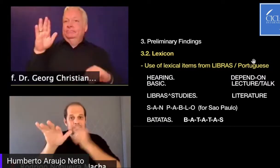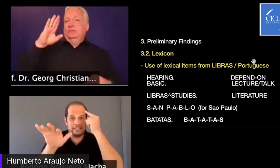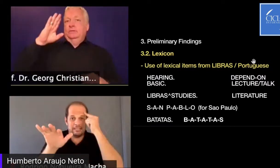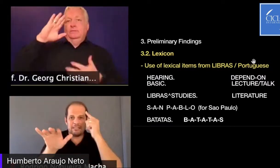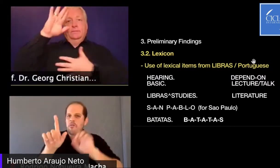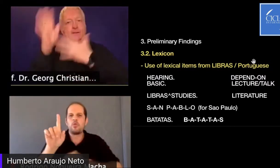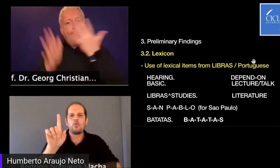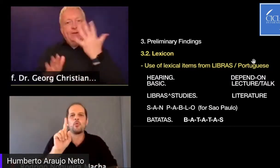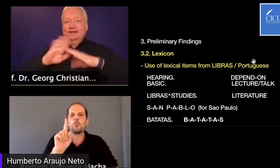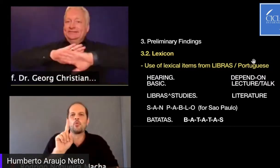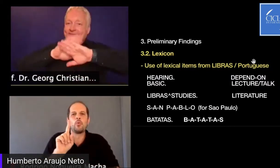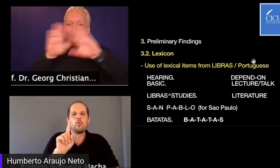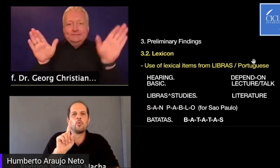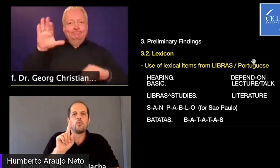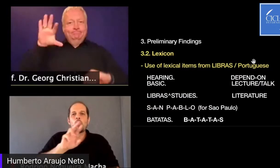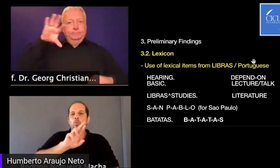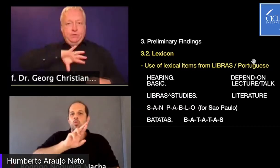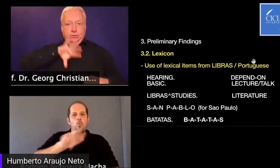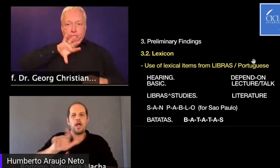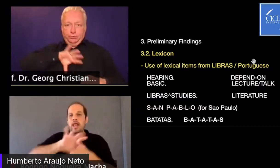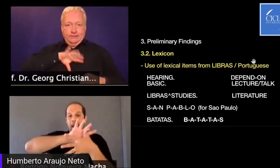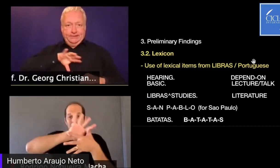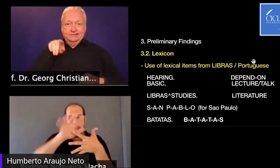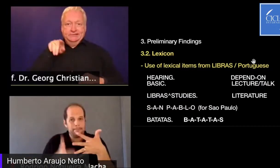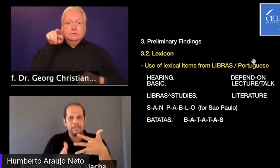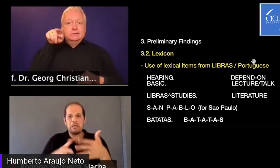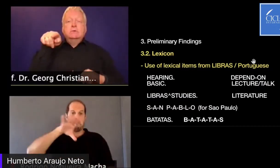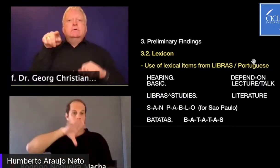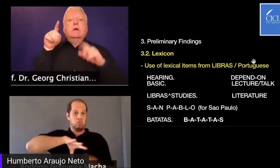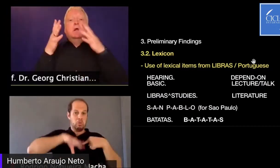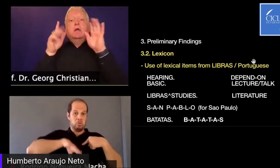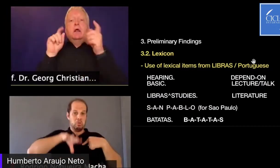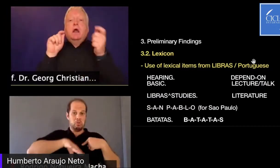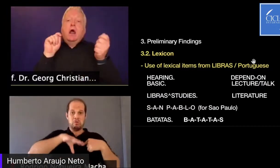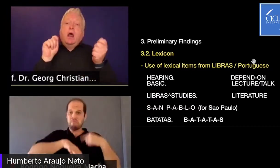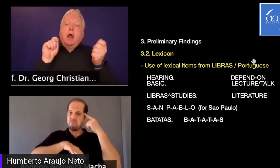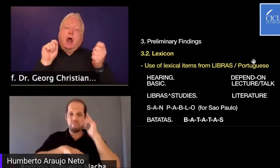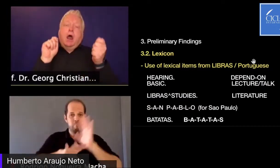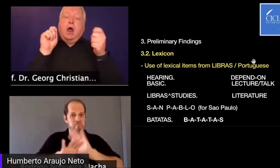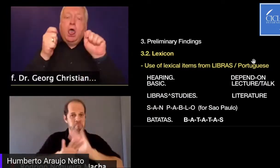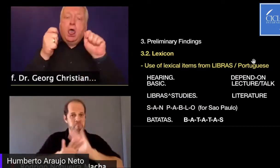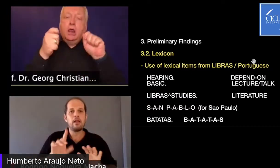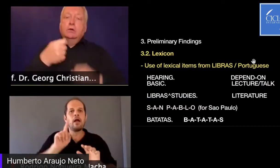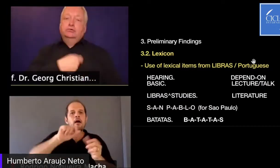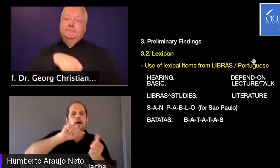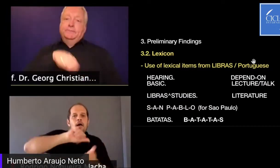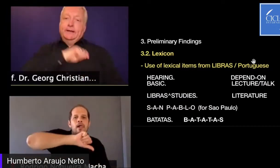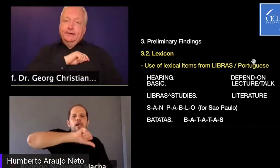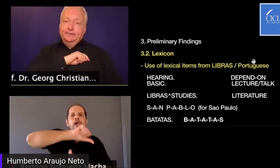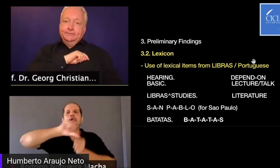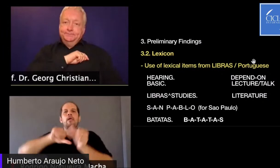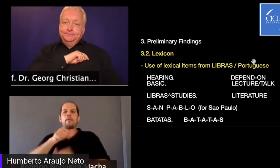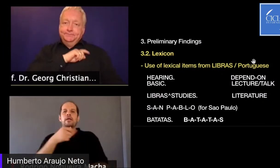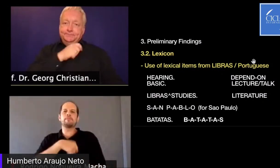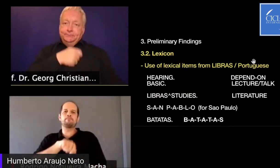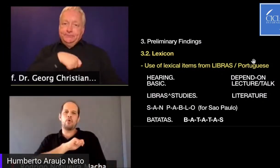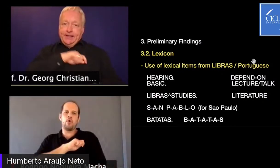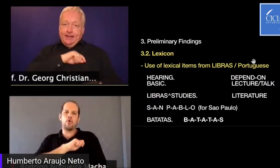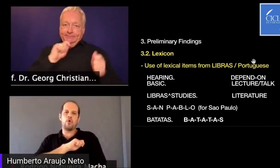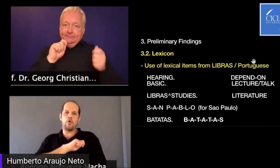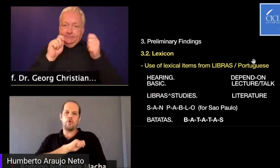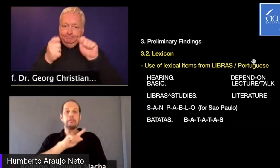Na soletração, um caso interessante que aparece aí também, em que não se observa nem Libras,